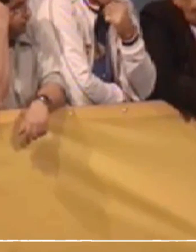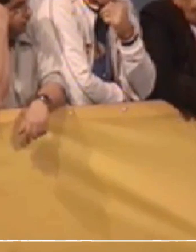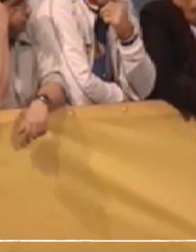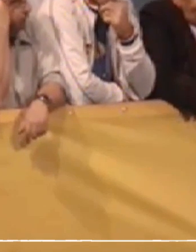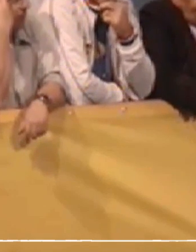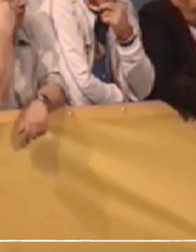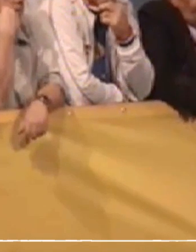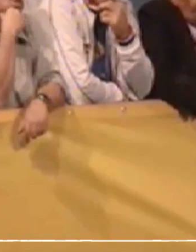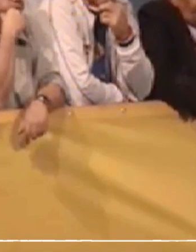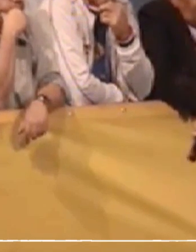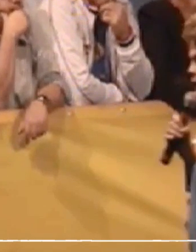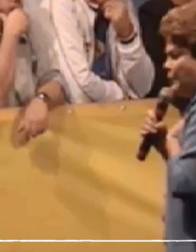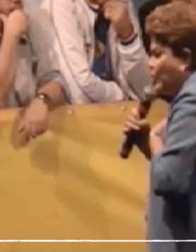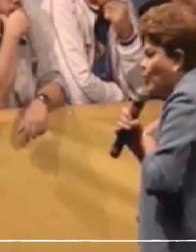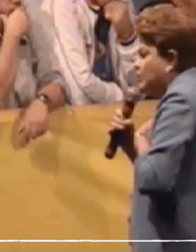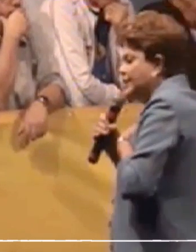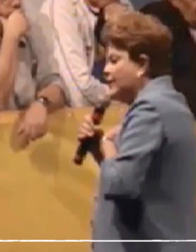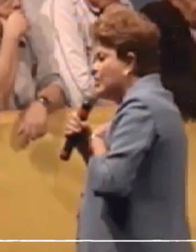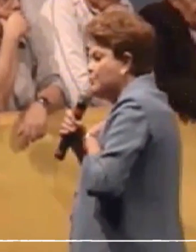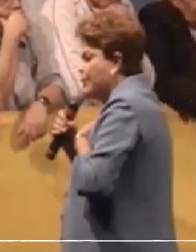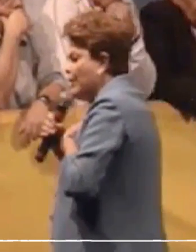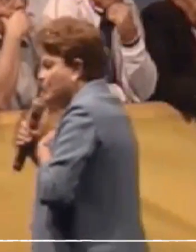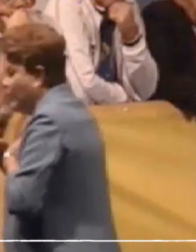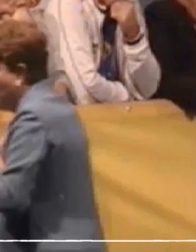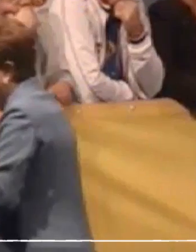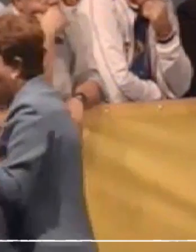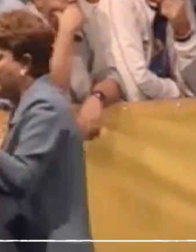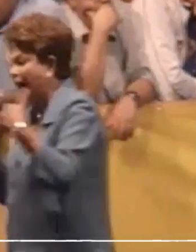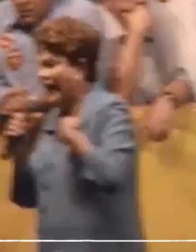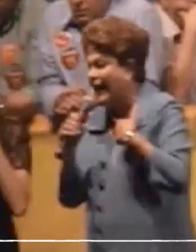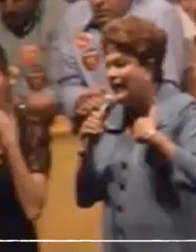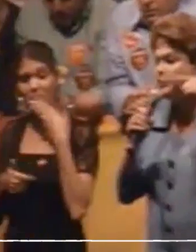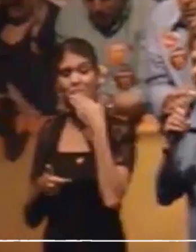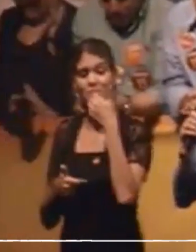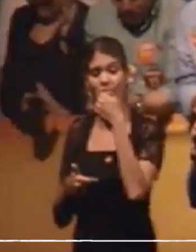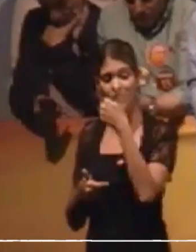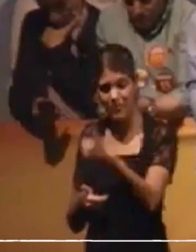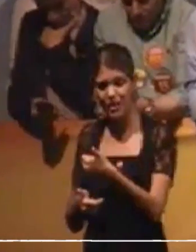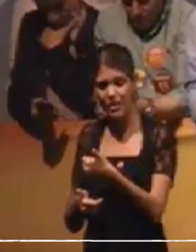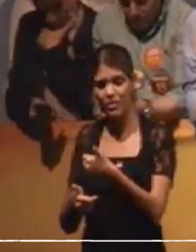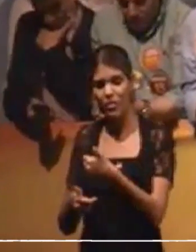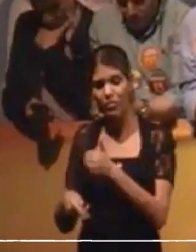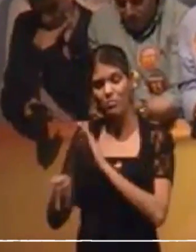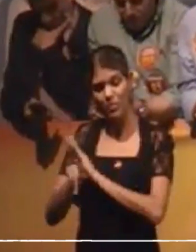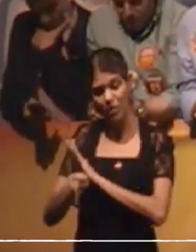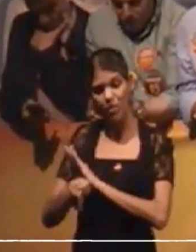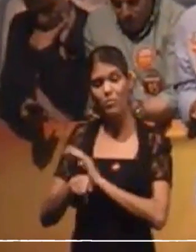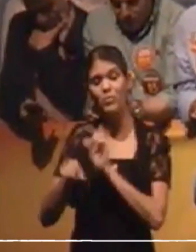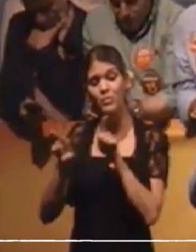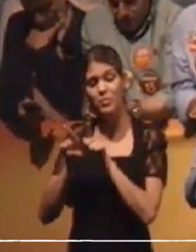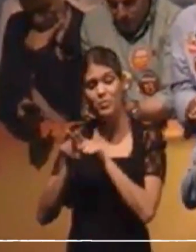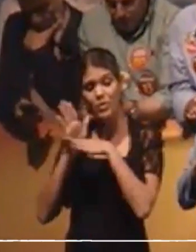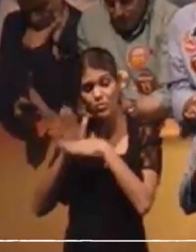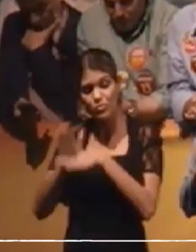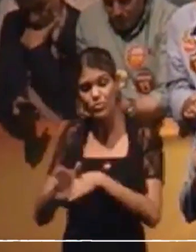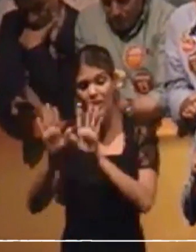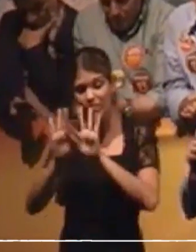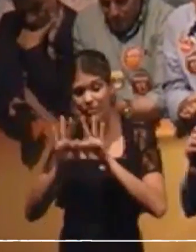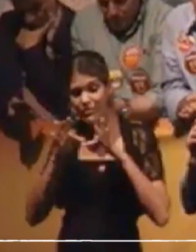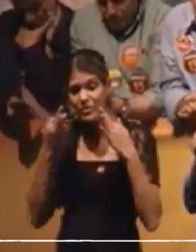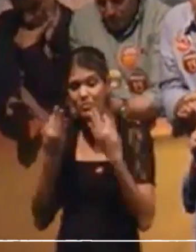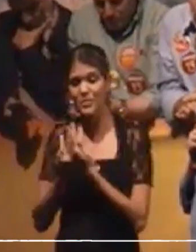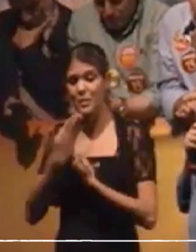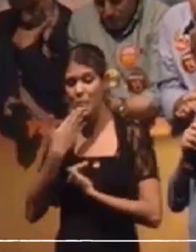técnica, para conseguir um emprego melhor para elas e para a família delas, para